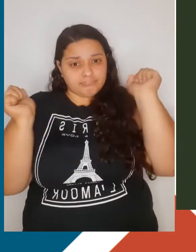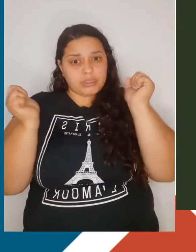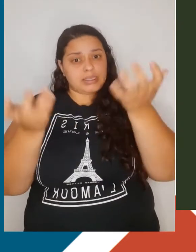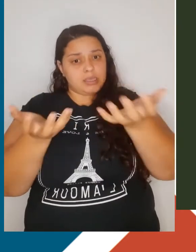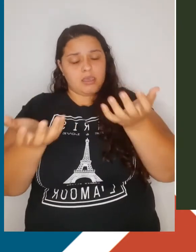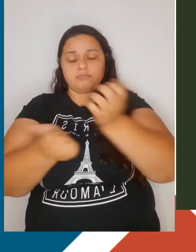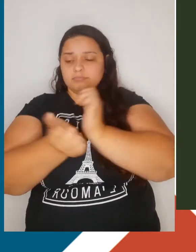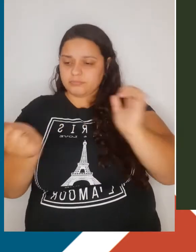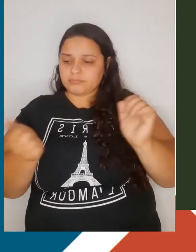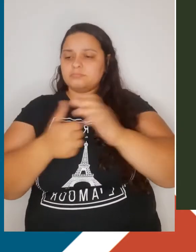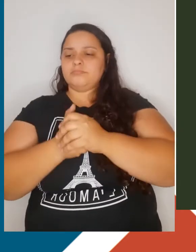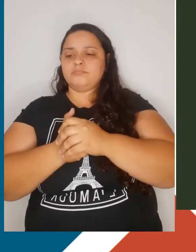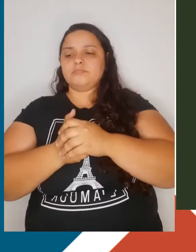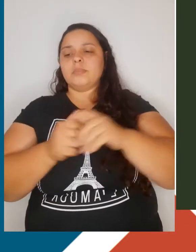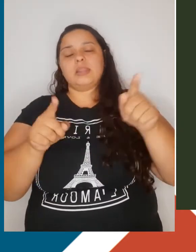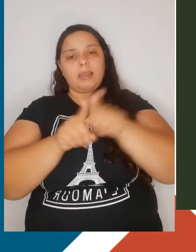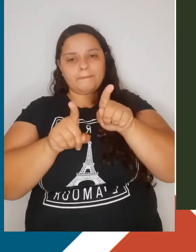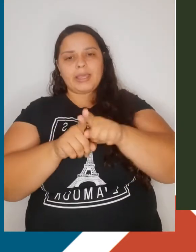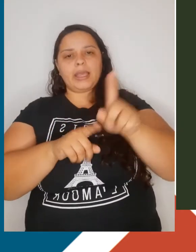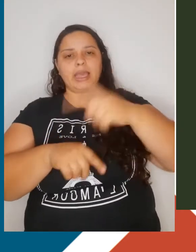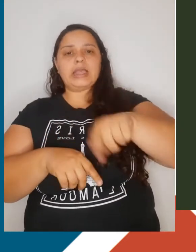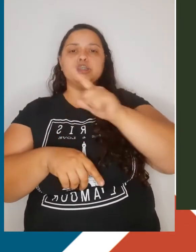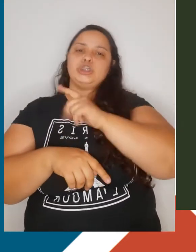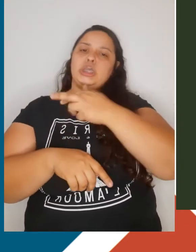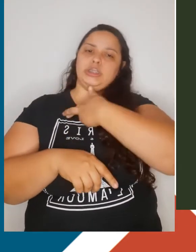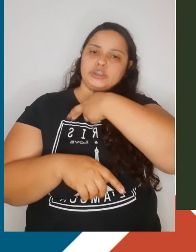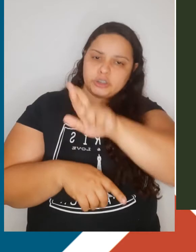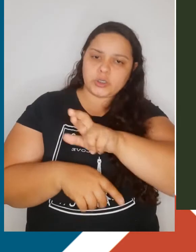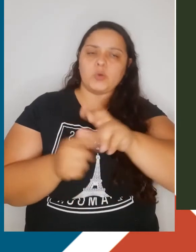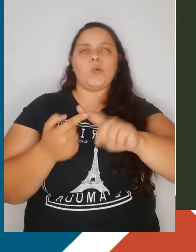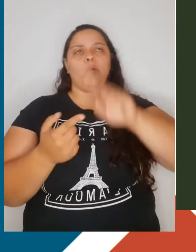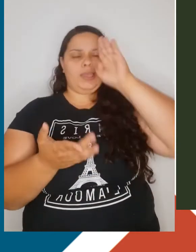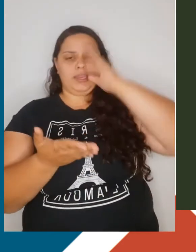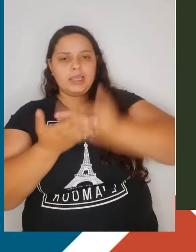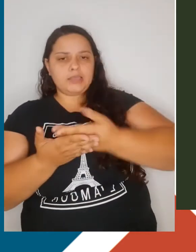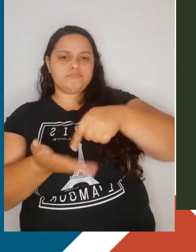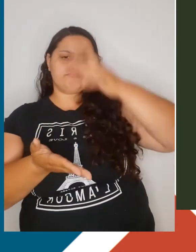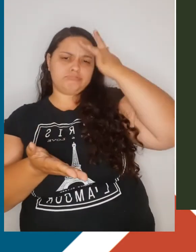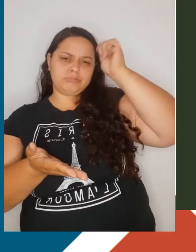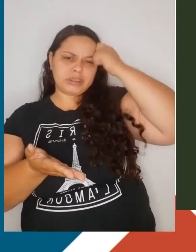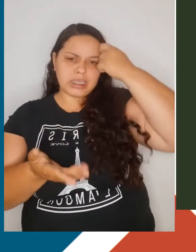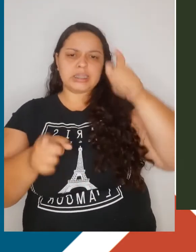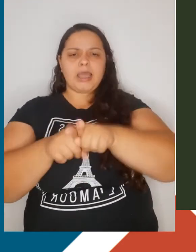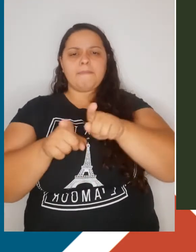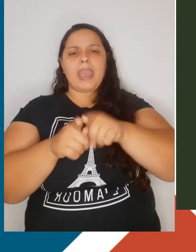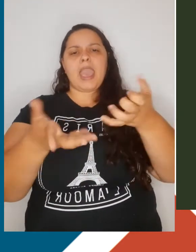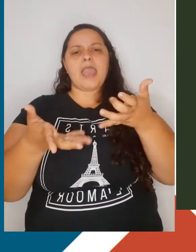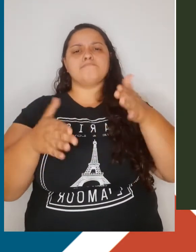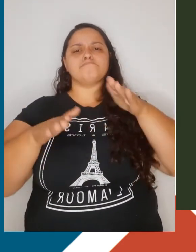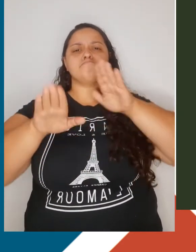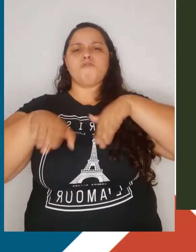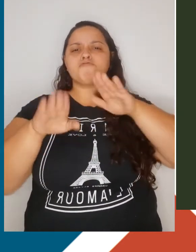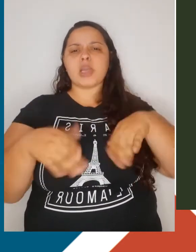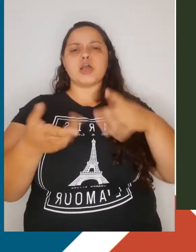práticas religiosas eram espaços onde essa população, além de praticar sua religiosidade e crença, também organizava